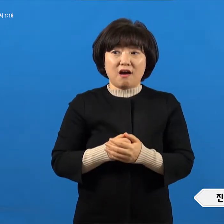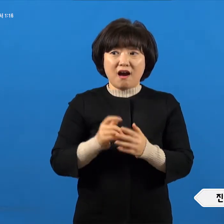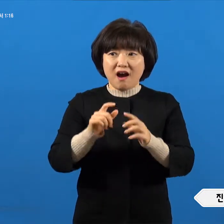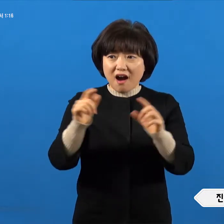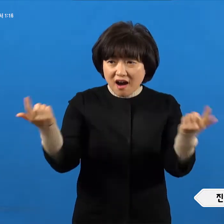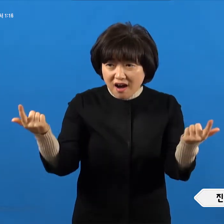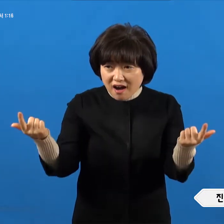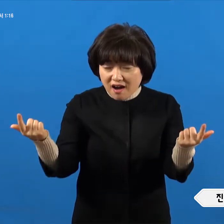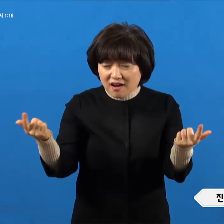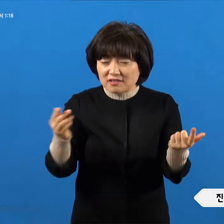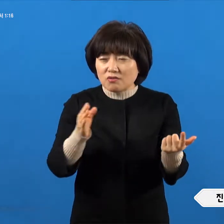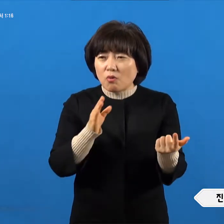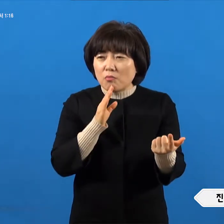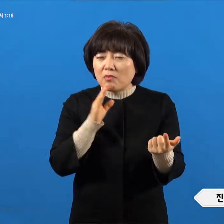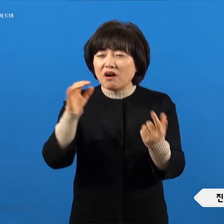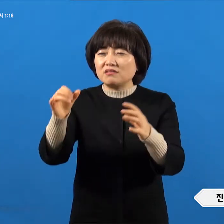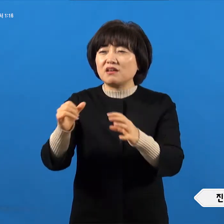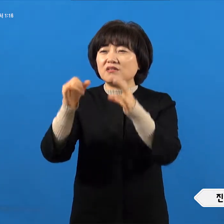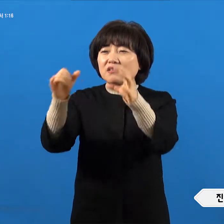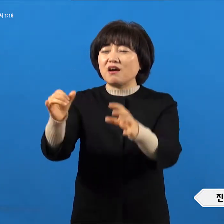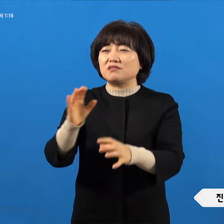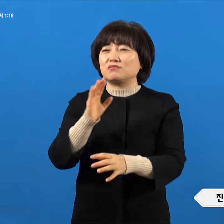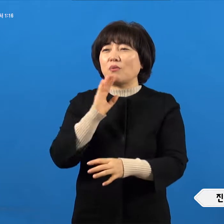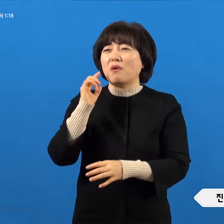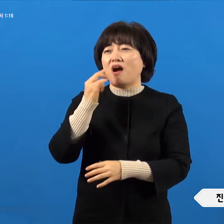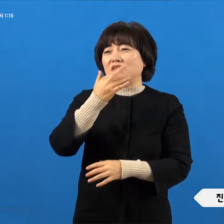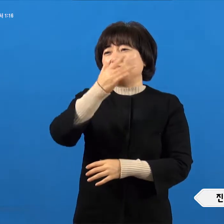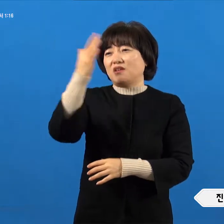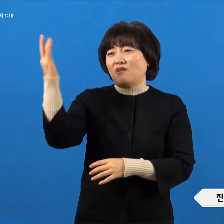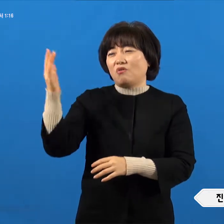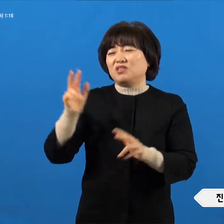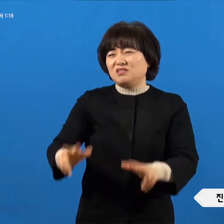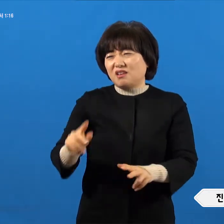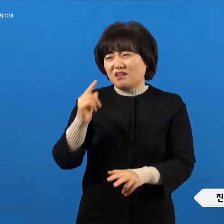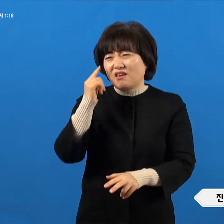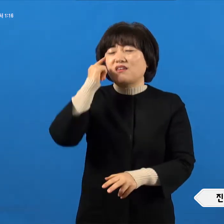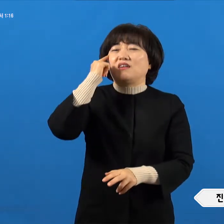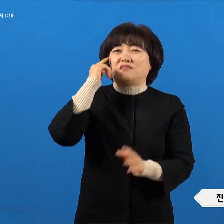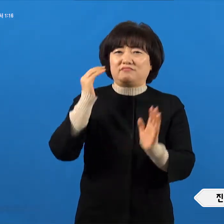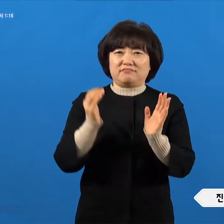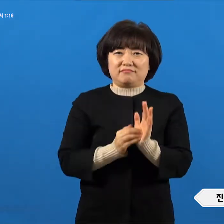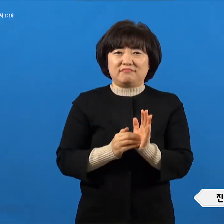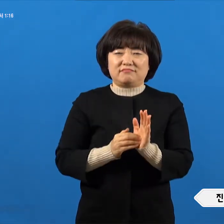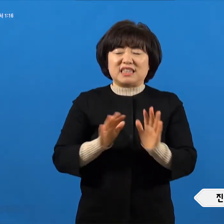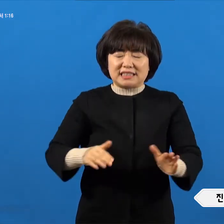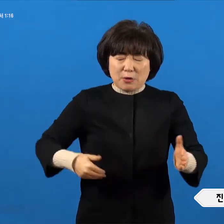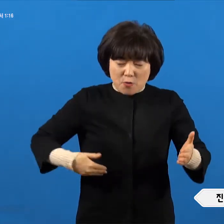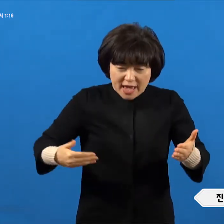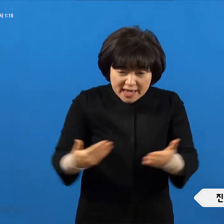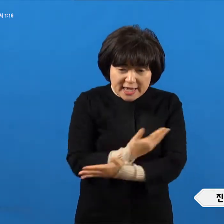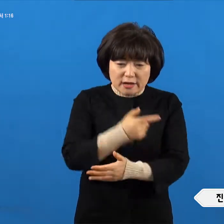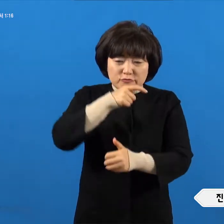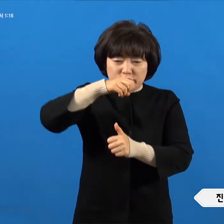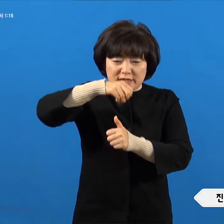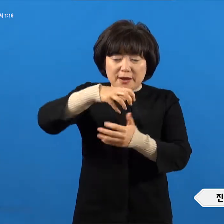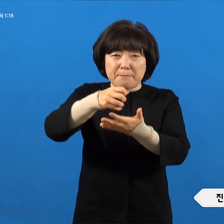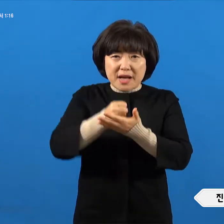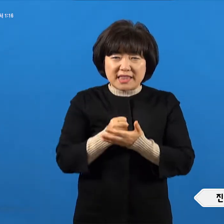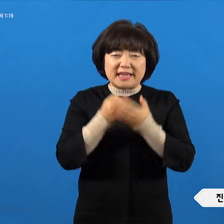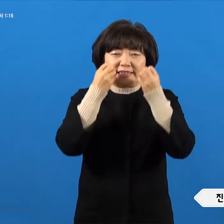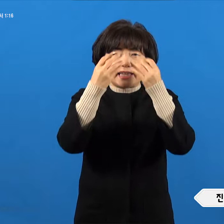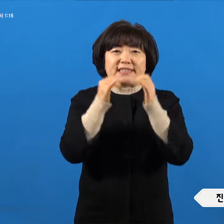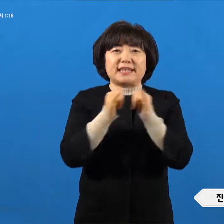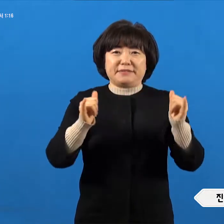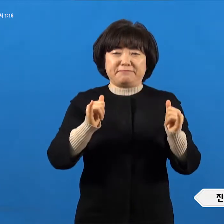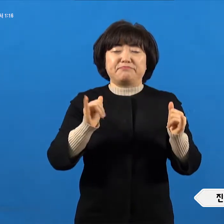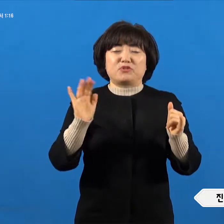그것이 아니었습니다. 진정 세상은 아름다운 것을 이제야 깨닫습니다. 이제 저는 회개하고 세례받아 새 사람이